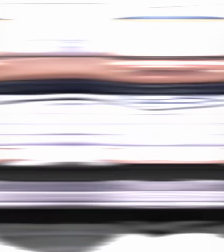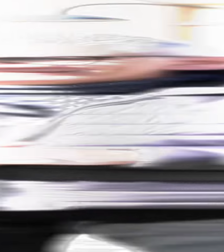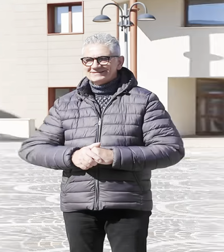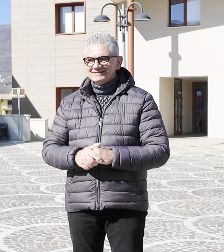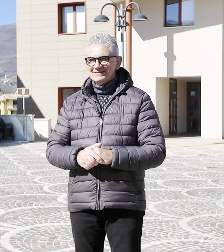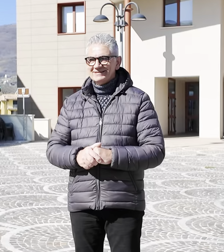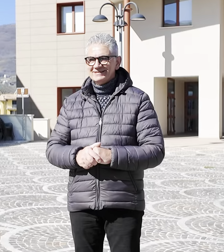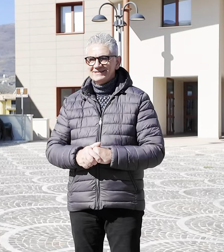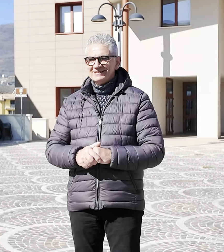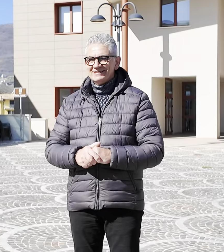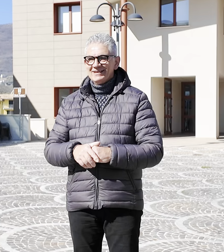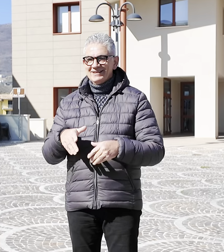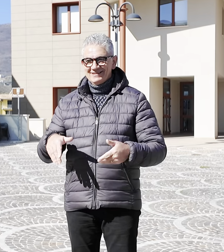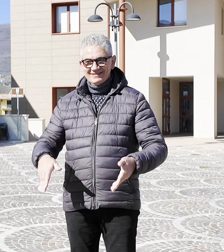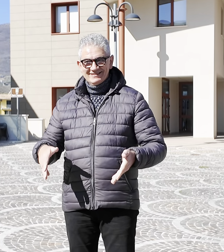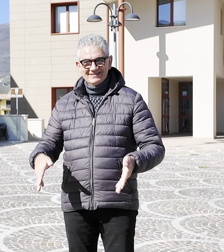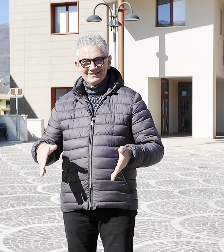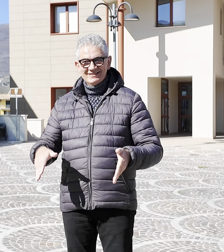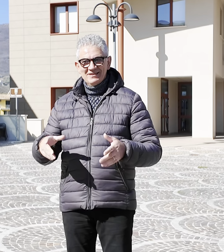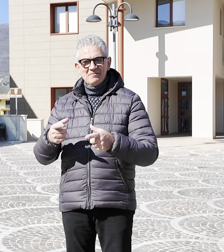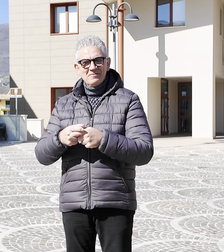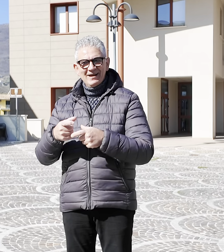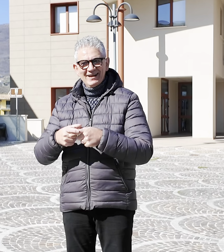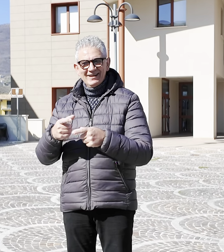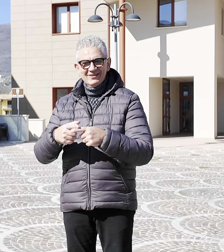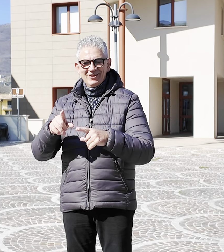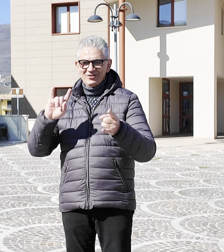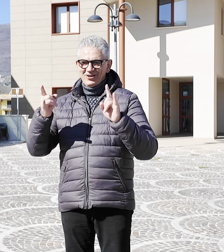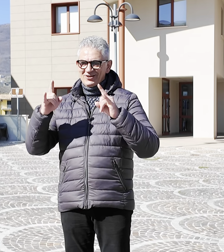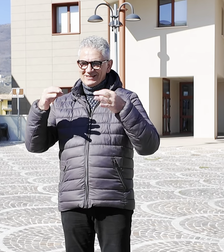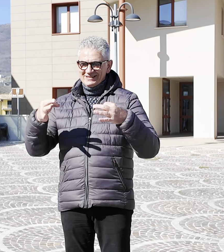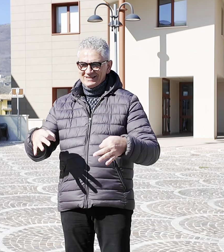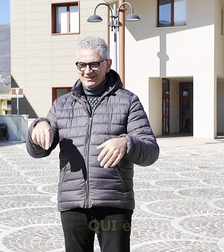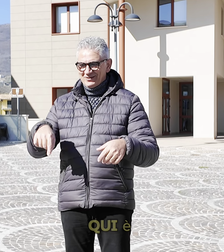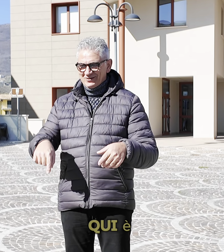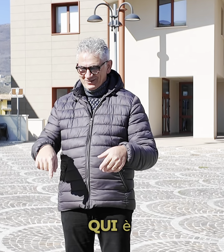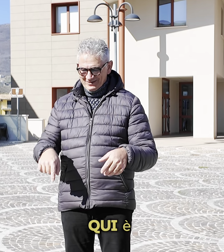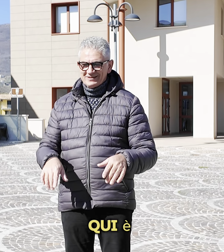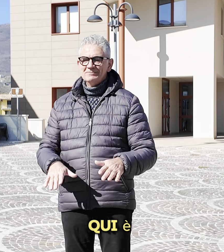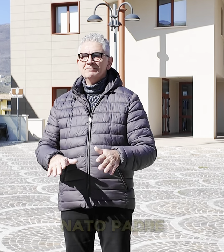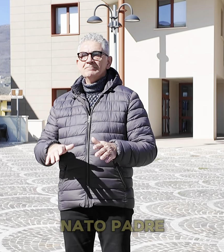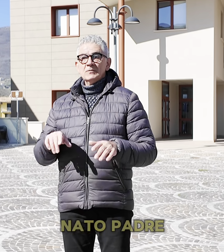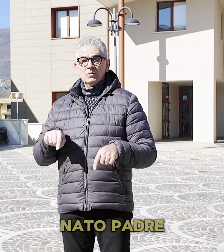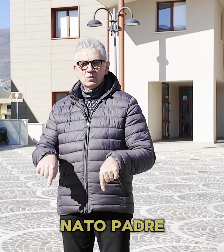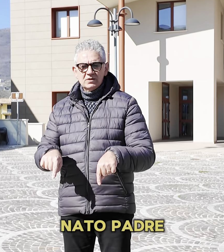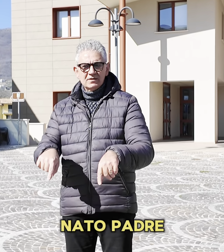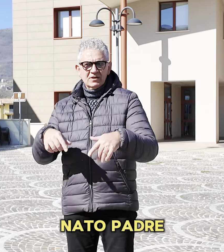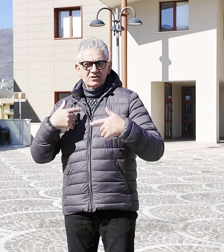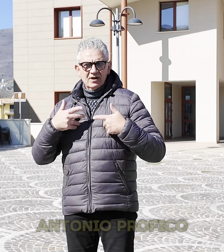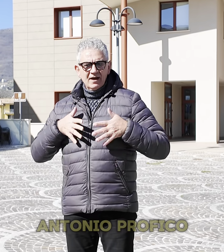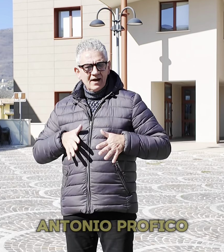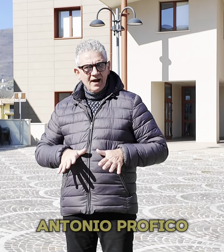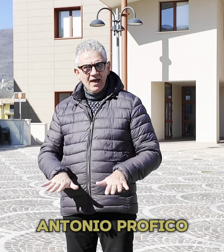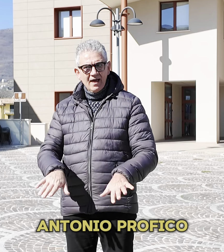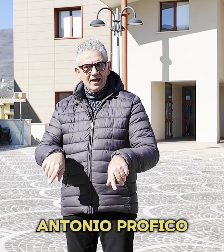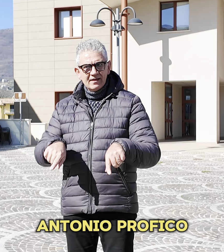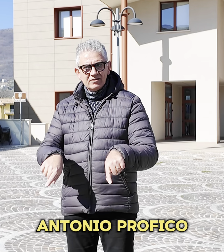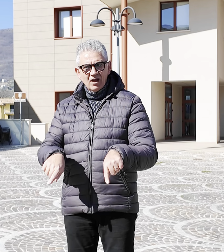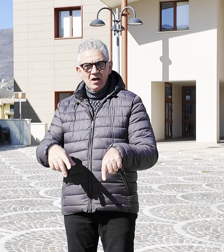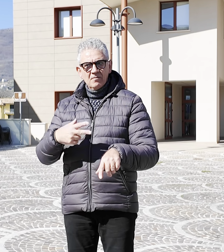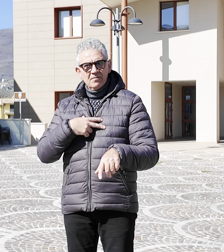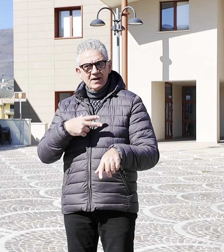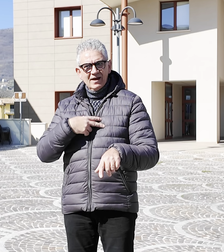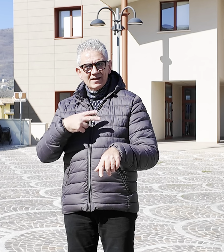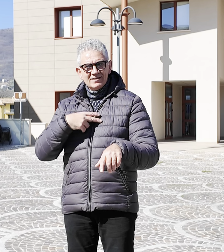Siamo a Torricella Sicura. Qui è nato padre Antonio Proficco